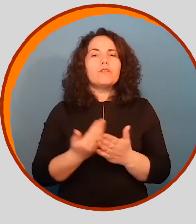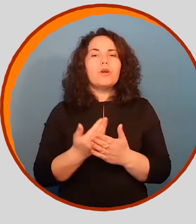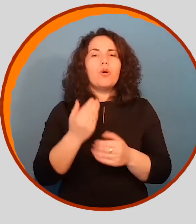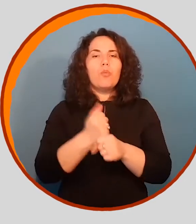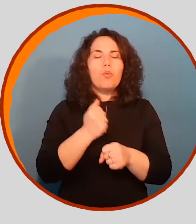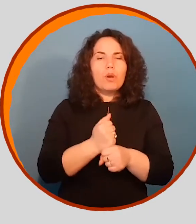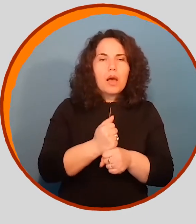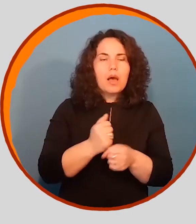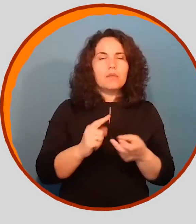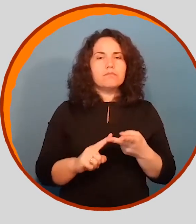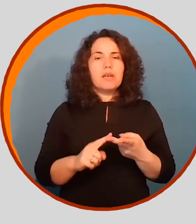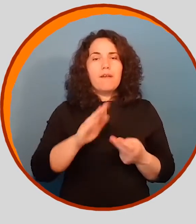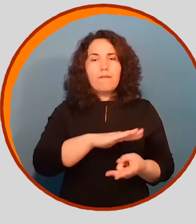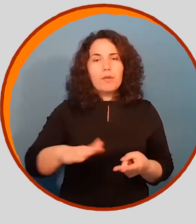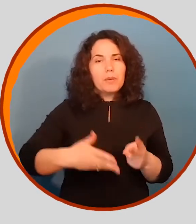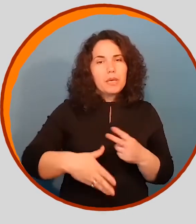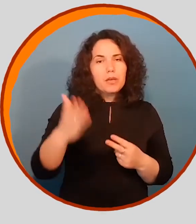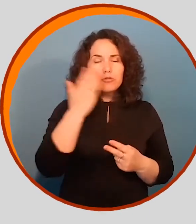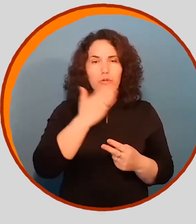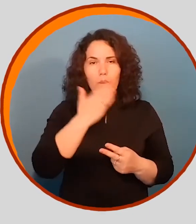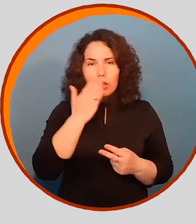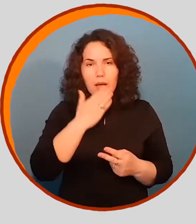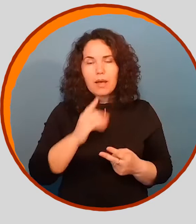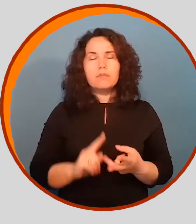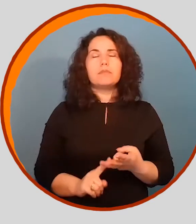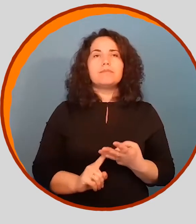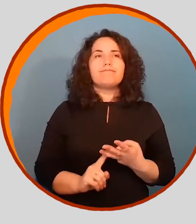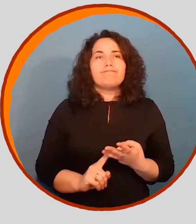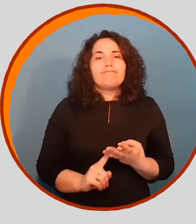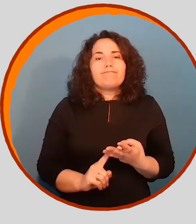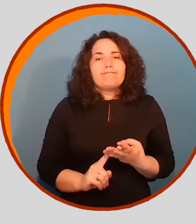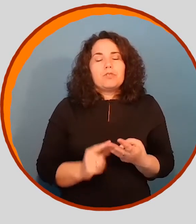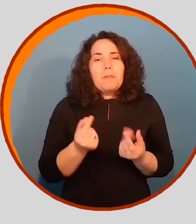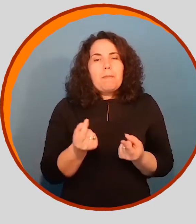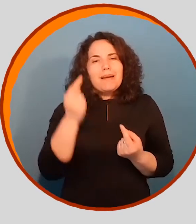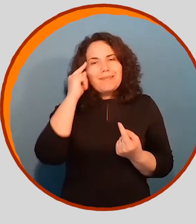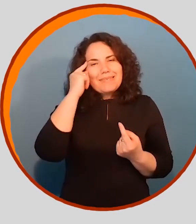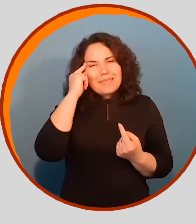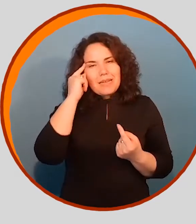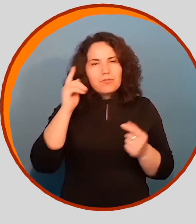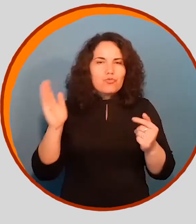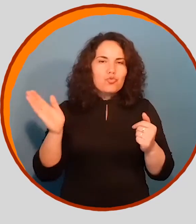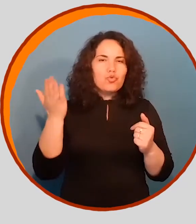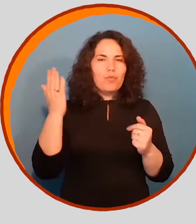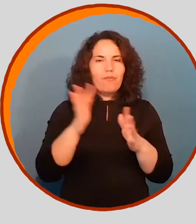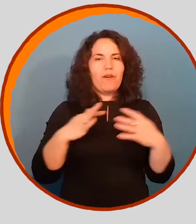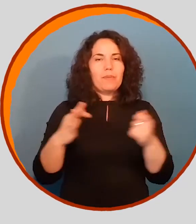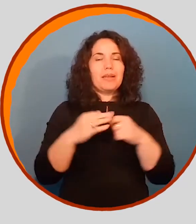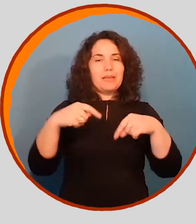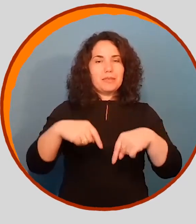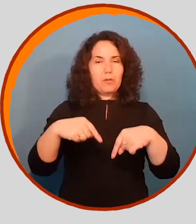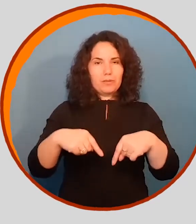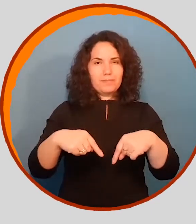pjesa e zakonshme, nuk e dinë kur fëmijët do fillojnë shkollën dhe kopshtet kur ata do fillojnë punën sërish. Kështu që stresi është shumë i shtuar tek